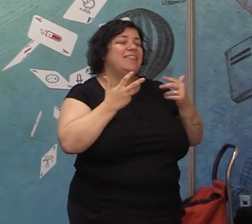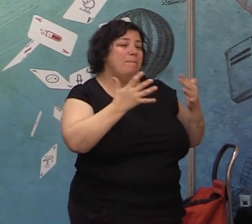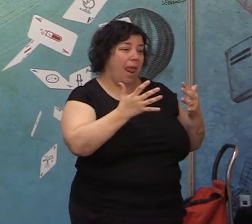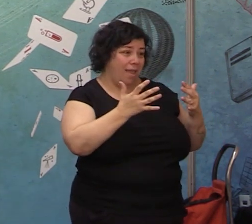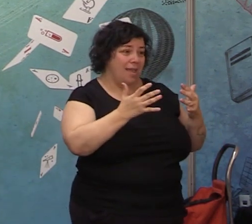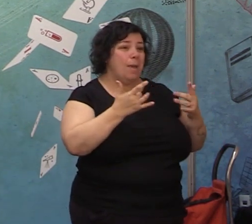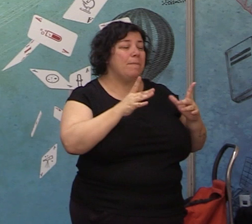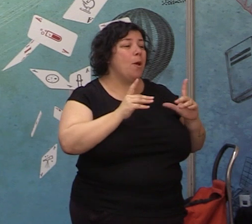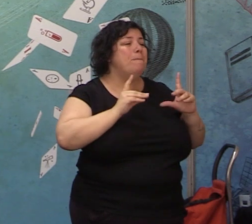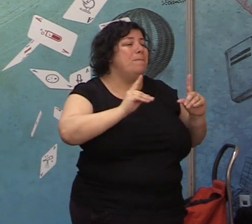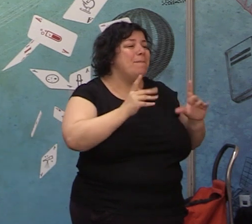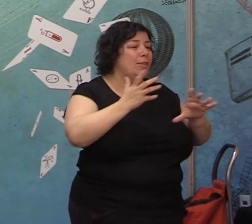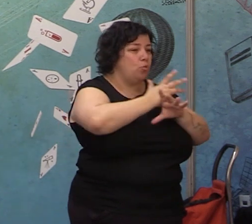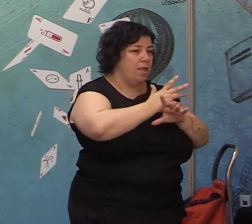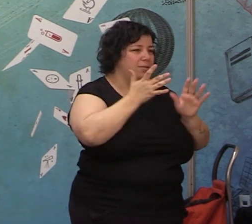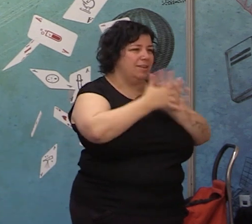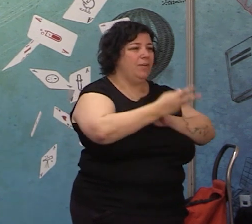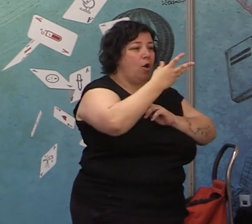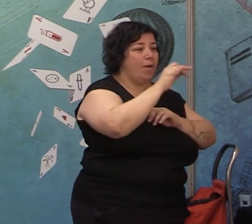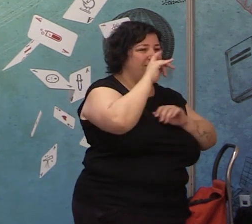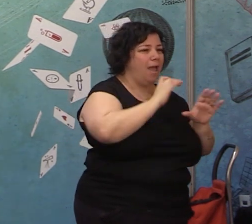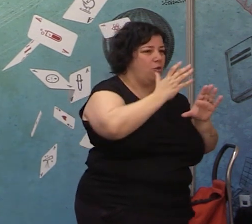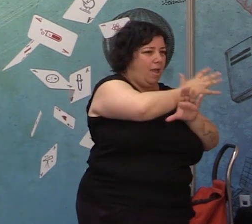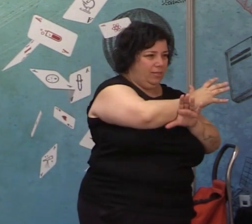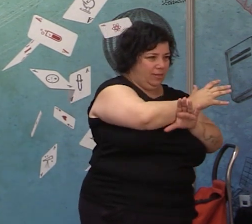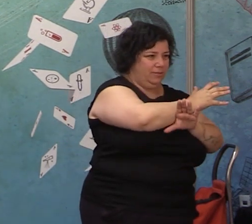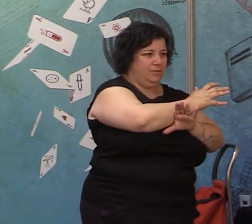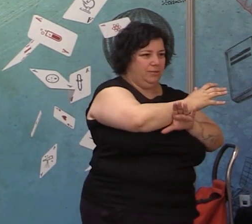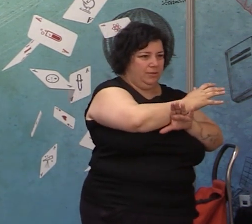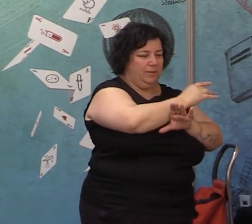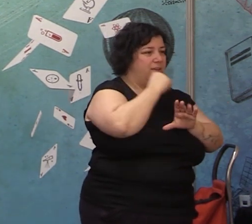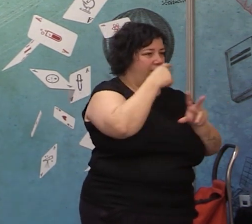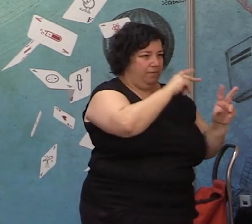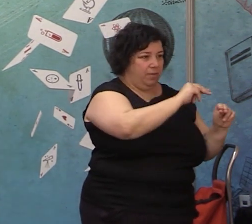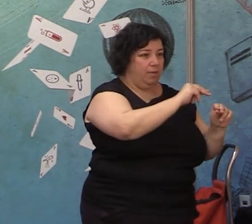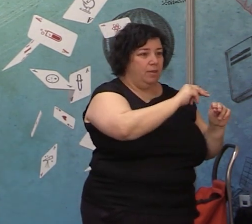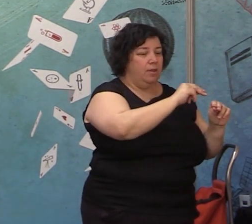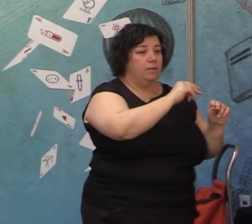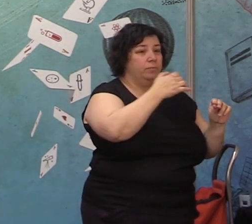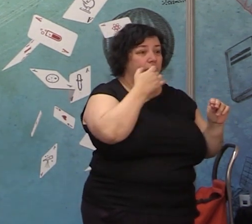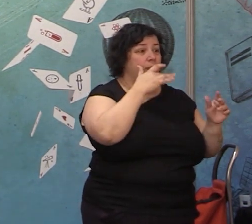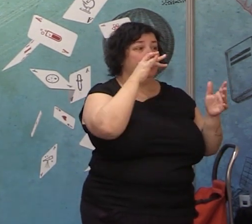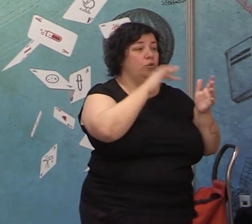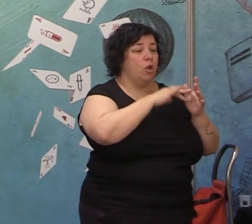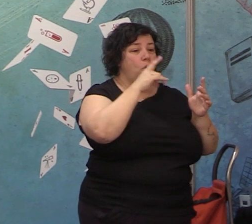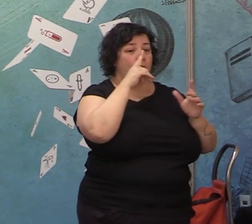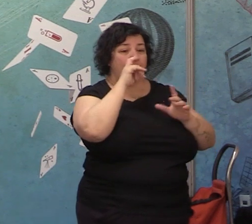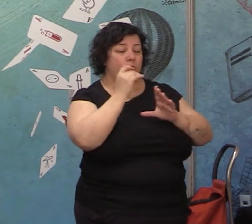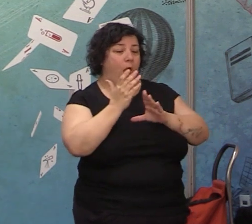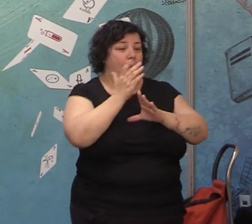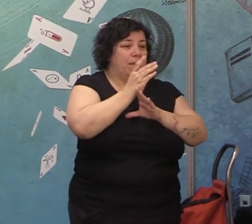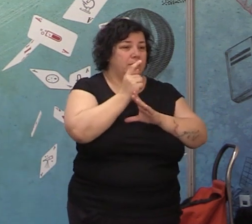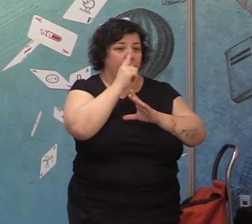la menopausia prematura antes de los 40 años. Por cada año que se adelanta de